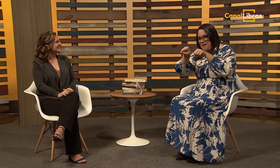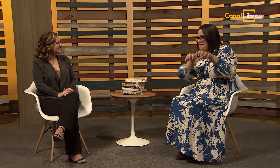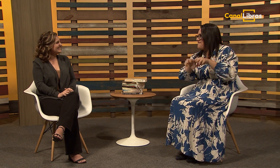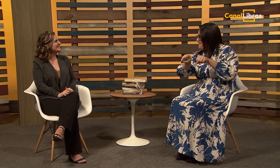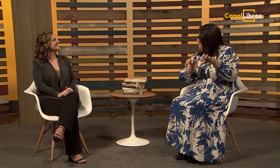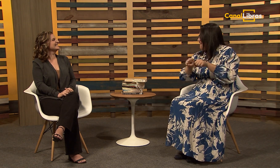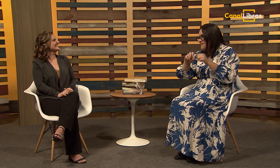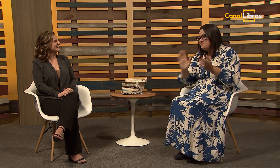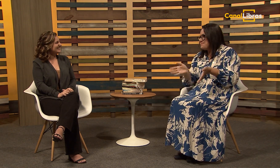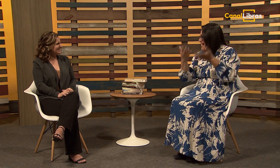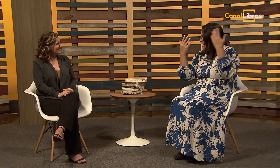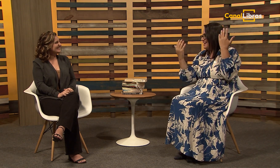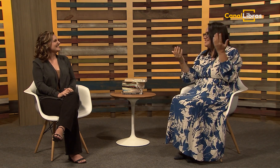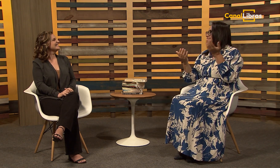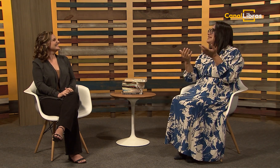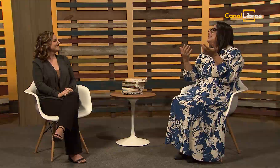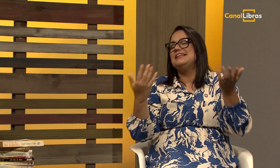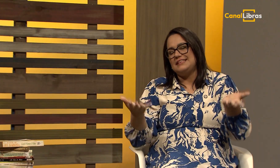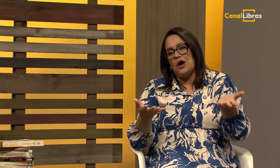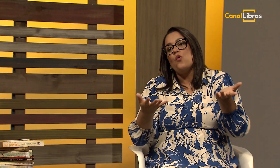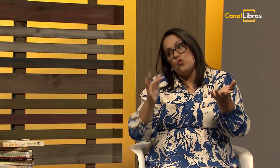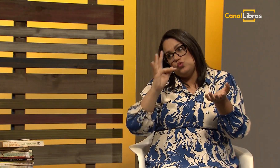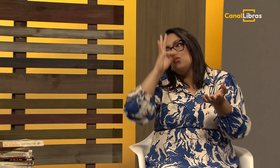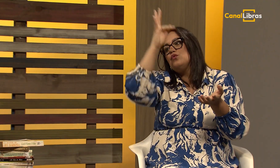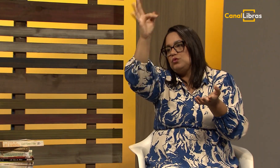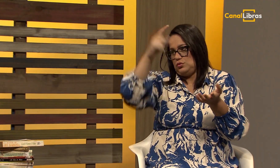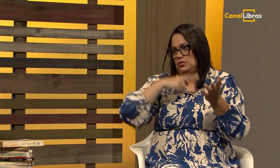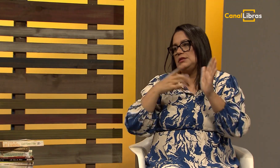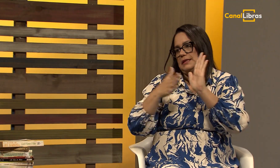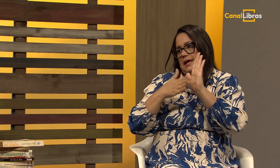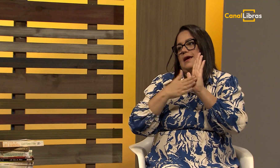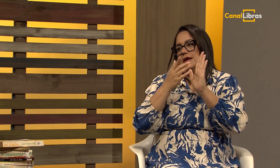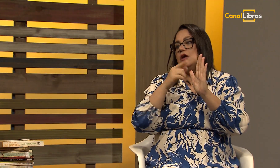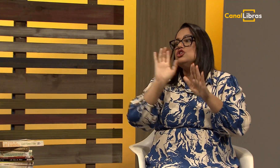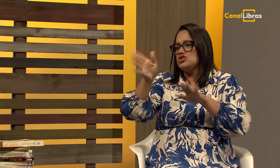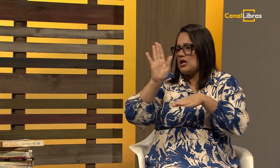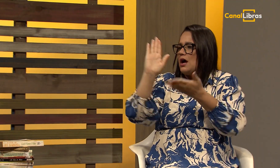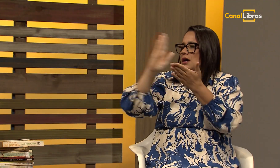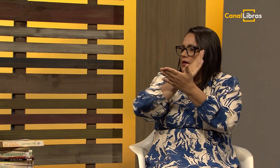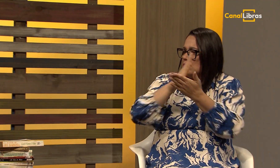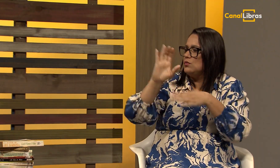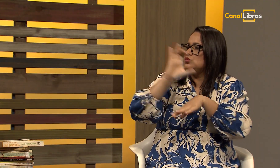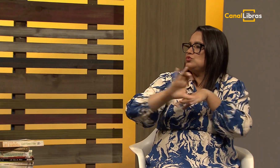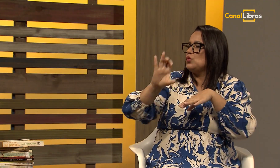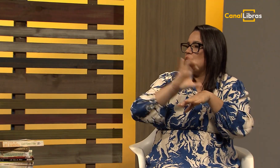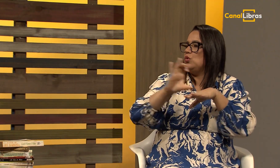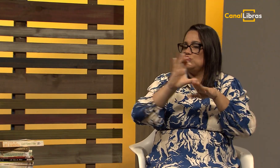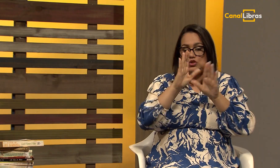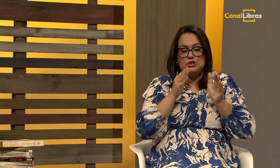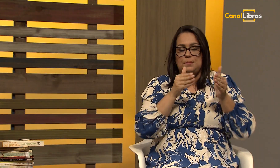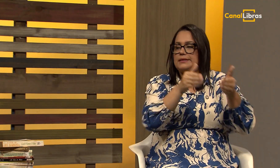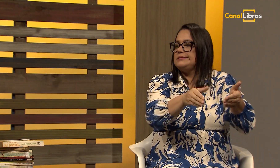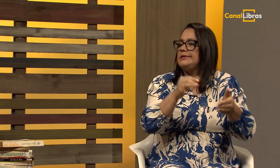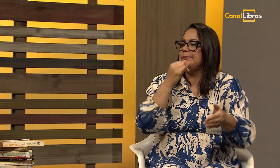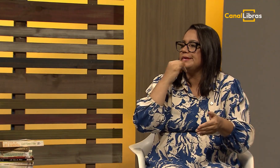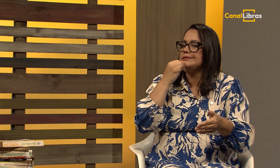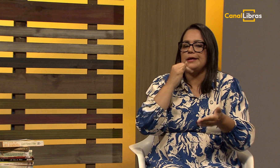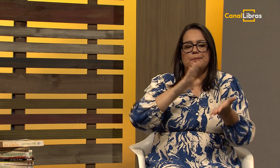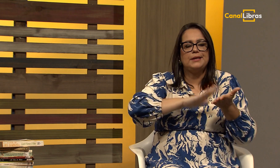formados para atender todas essas demandas. É uma meta, sim, mas já existem alguns cursos específicos de intérprete, como, por